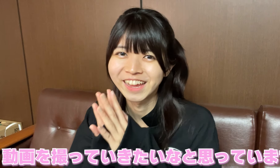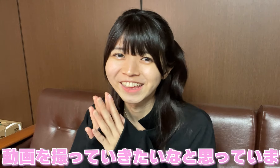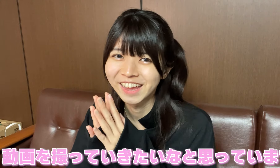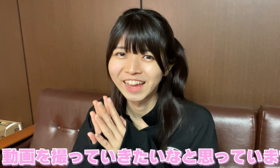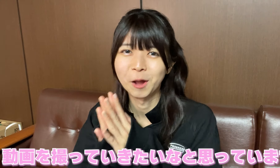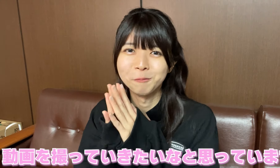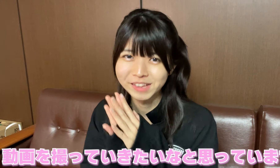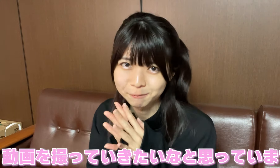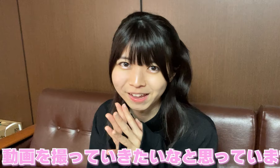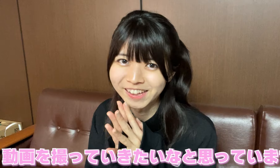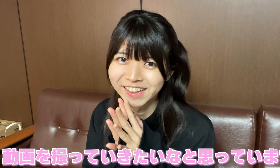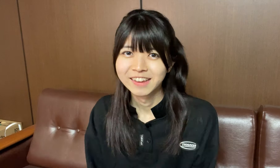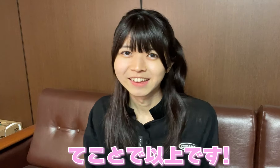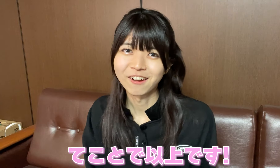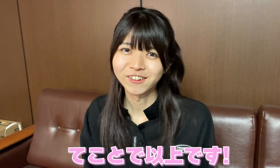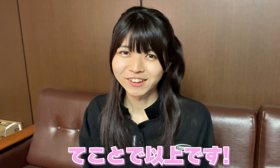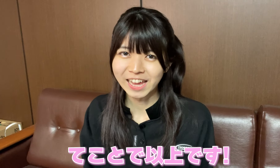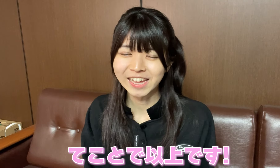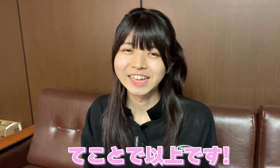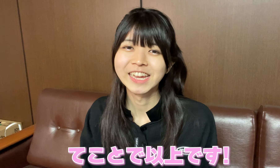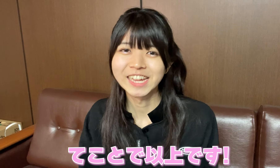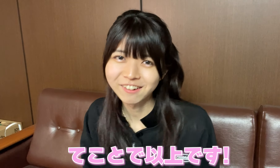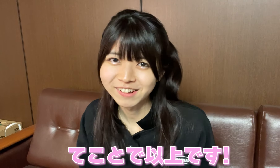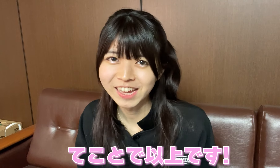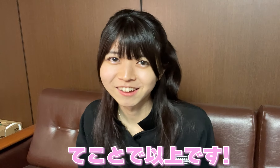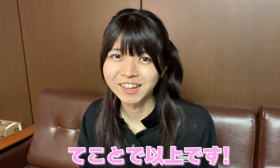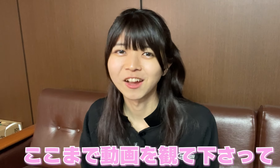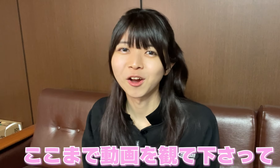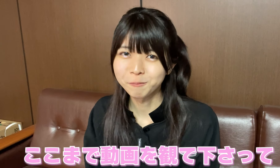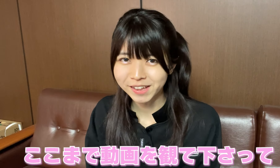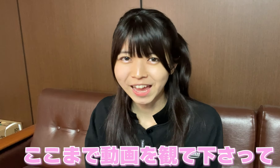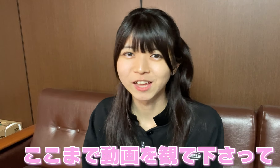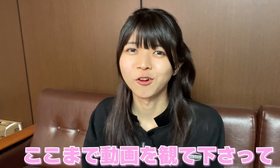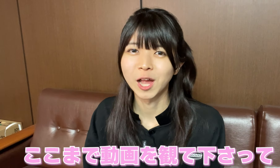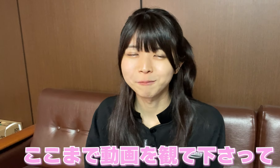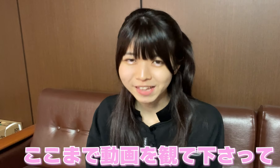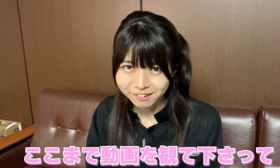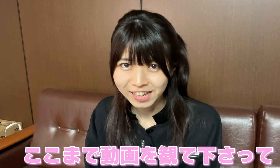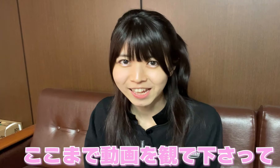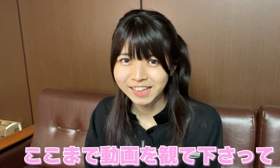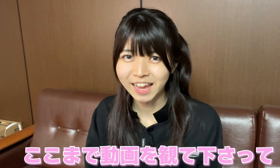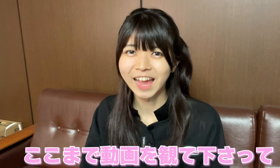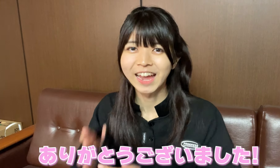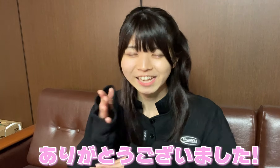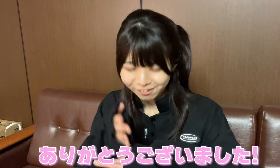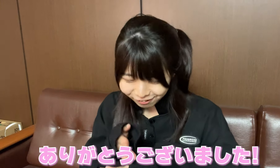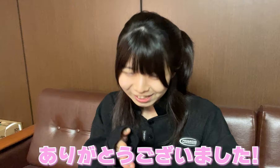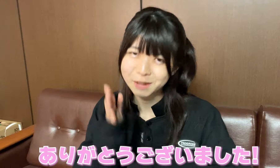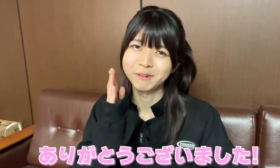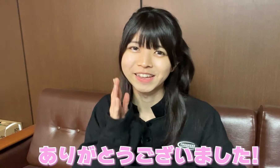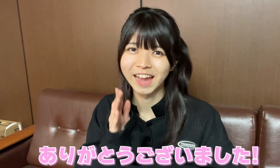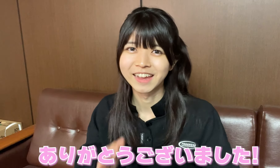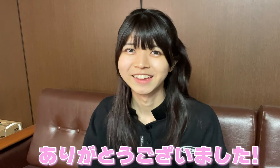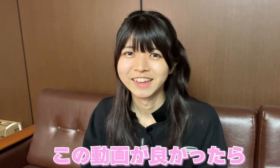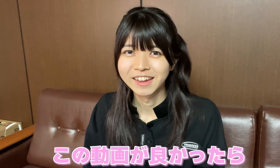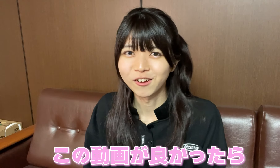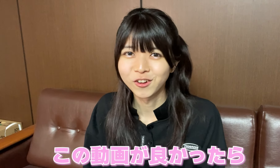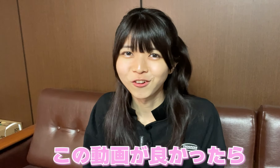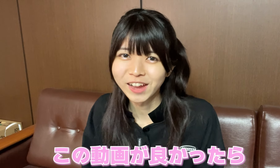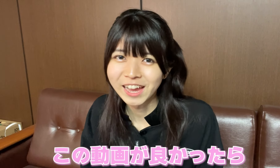って思ってます。ということで以上です。ここまで動画を見てくださってありがとうございました。この動画が